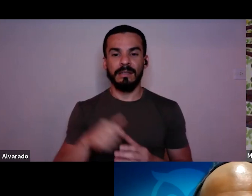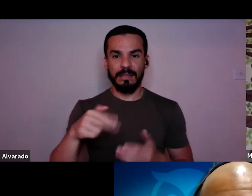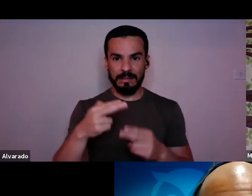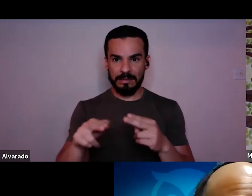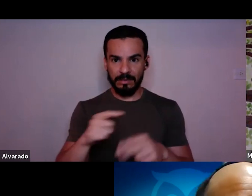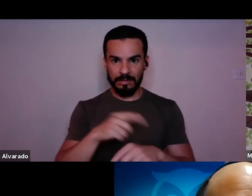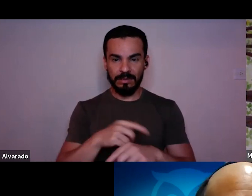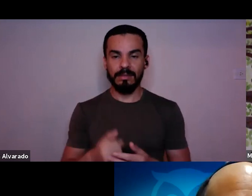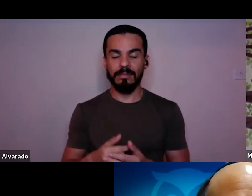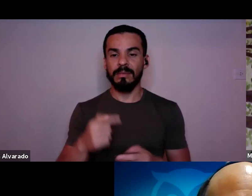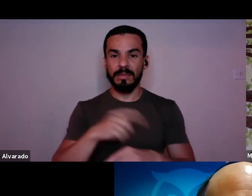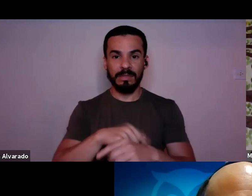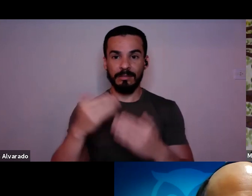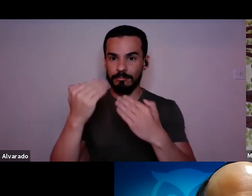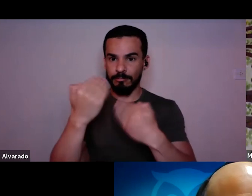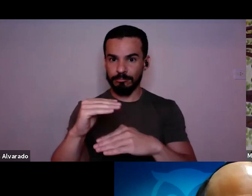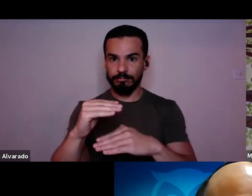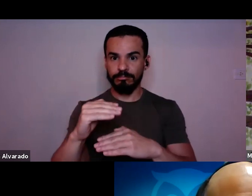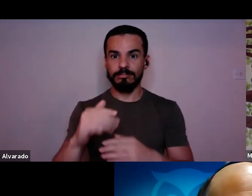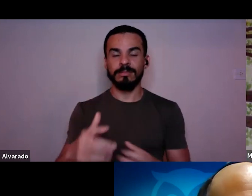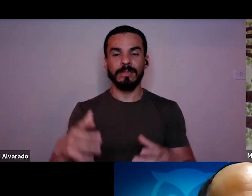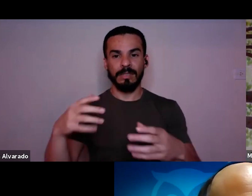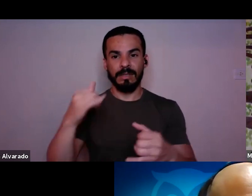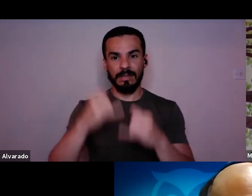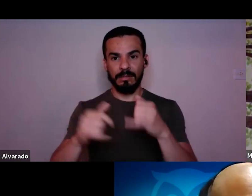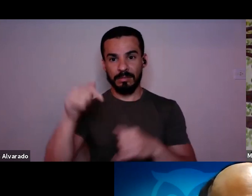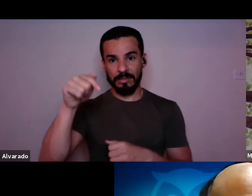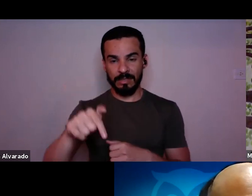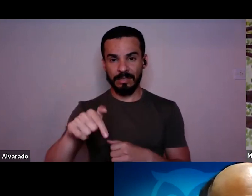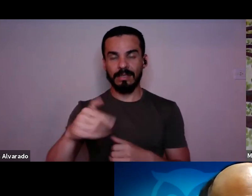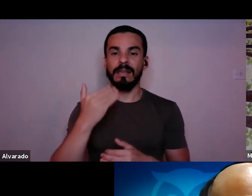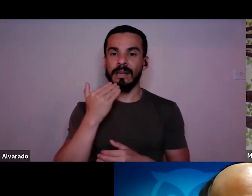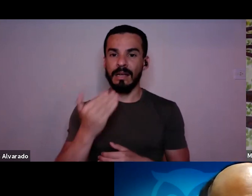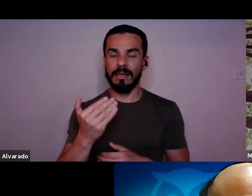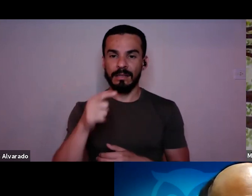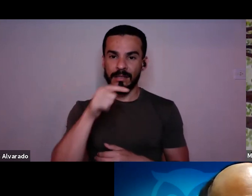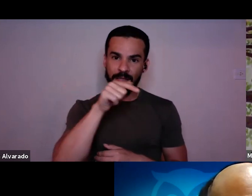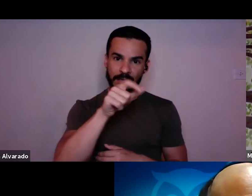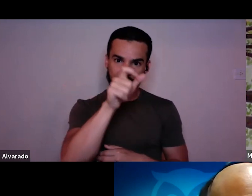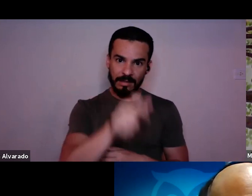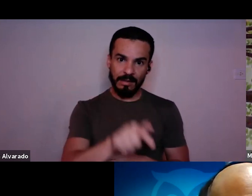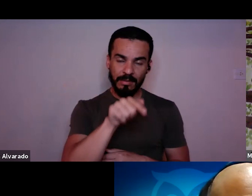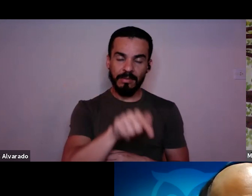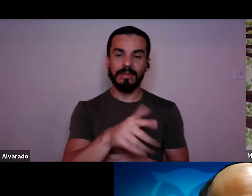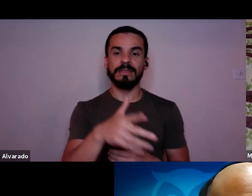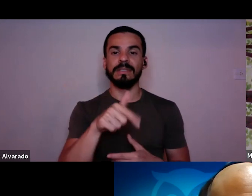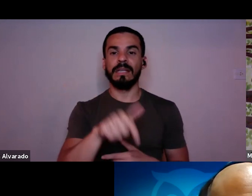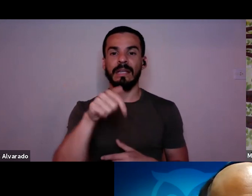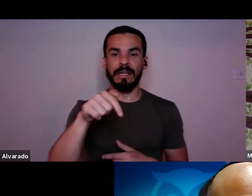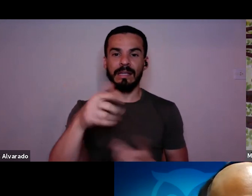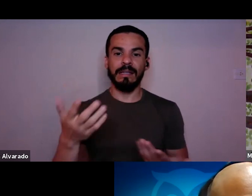por cuestiones de tiempo vamos a a concluir acá agradeciéndote a vos esta esta